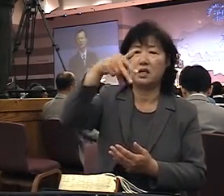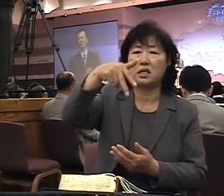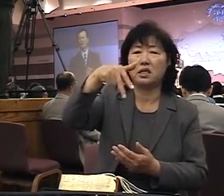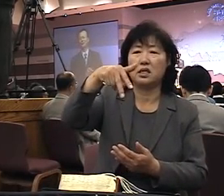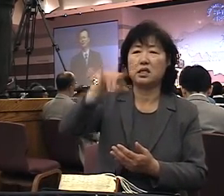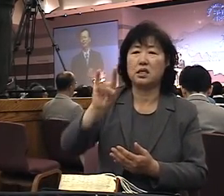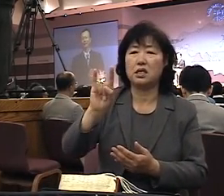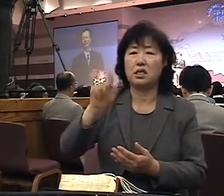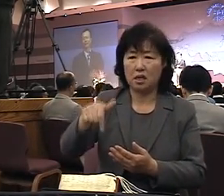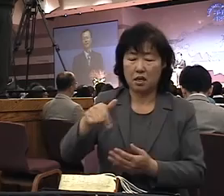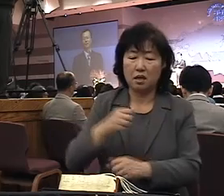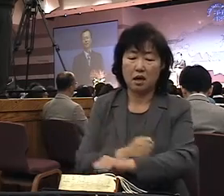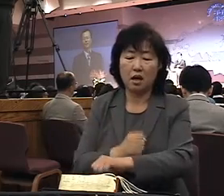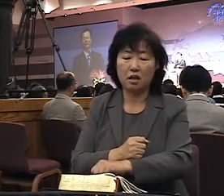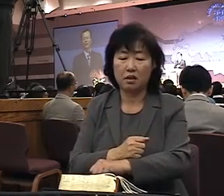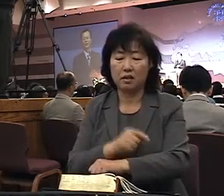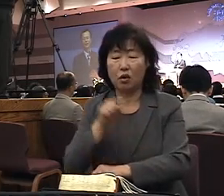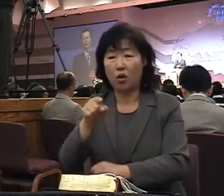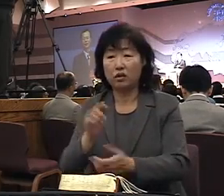여러분 보세요.